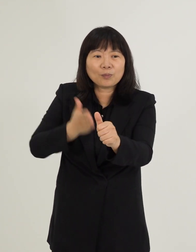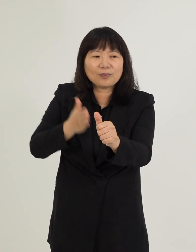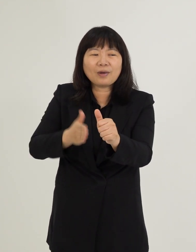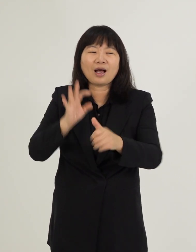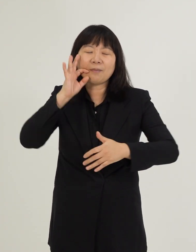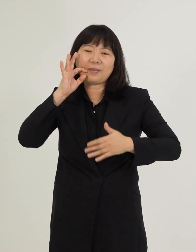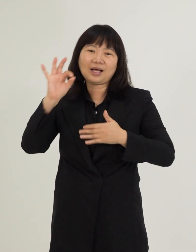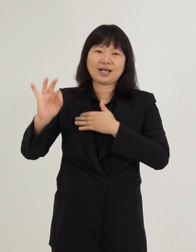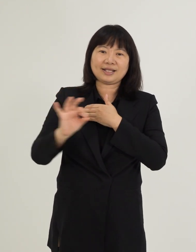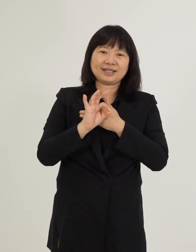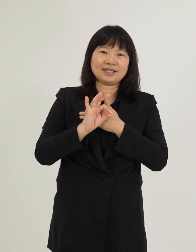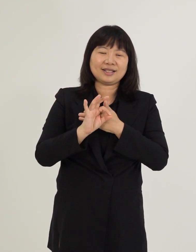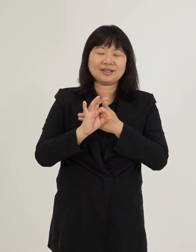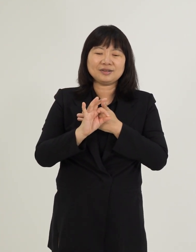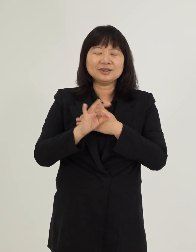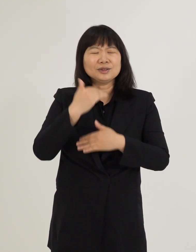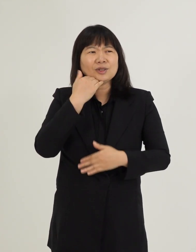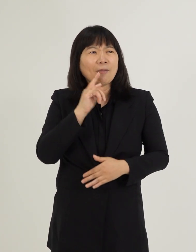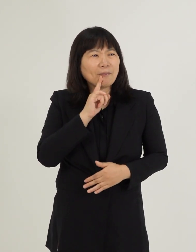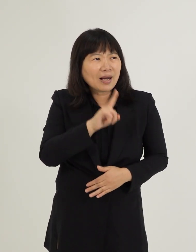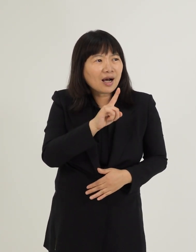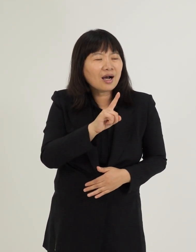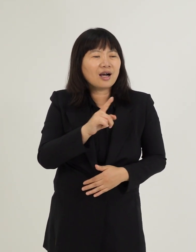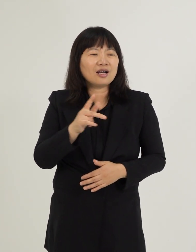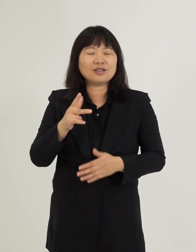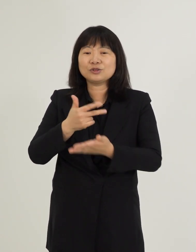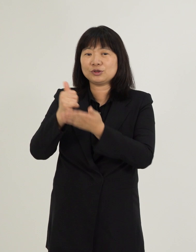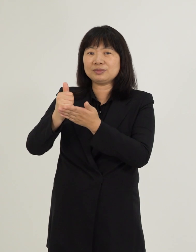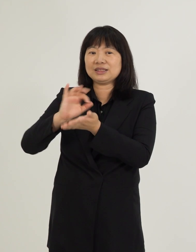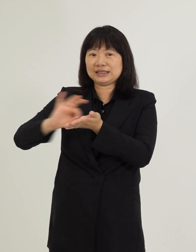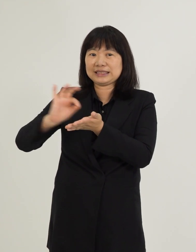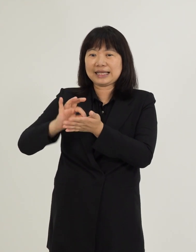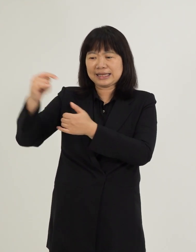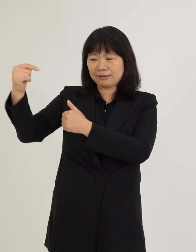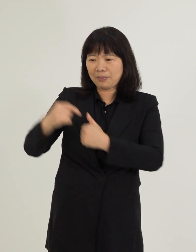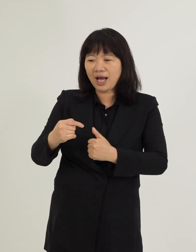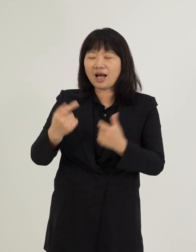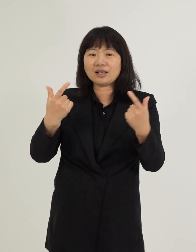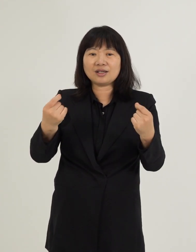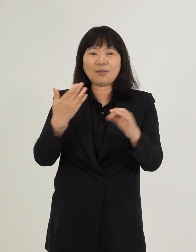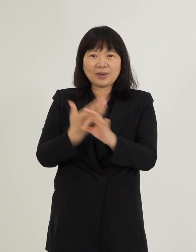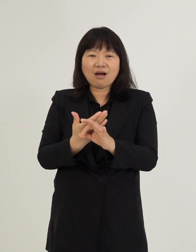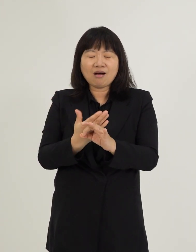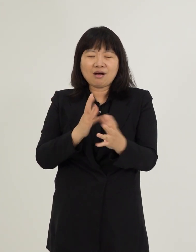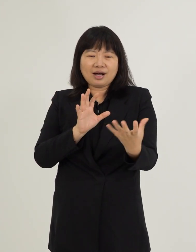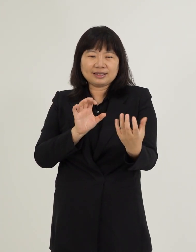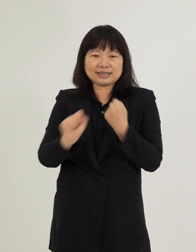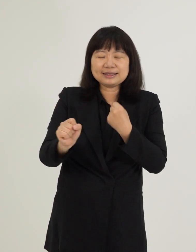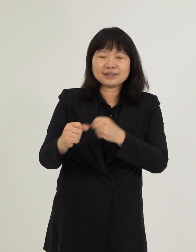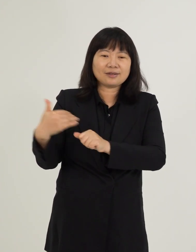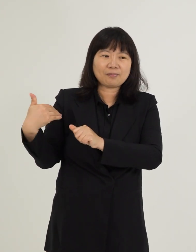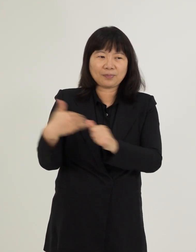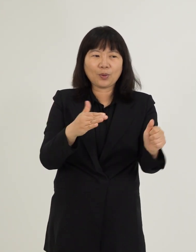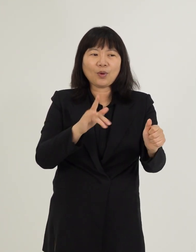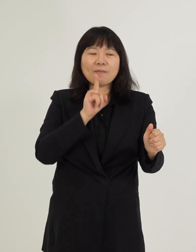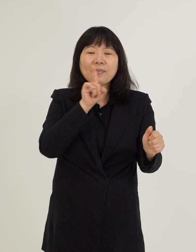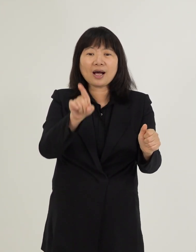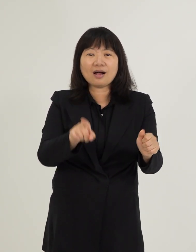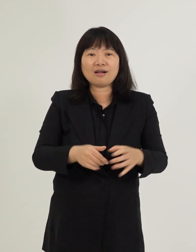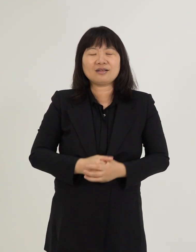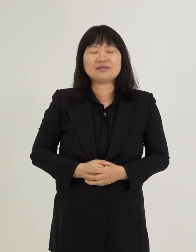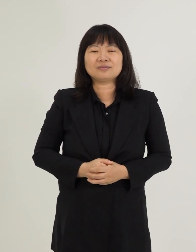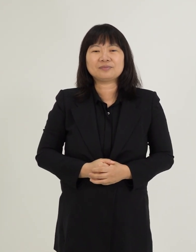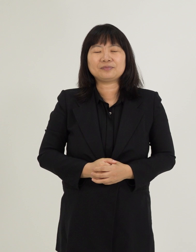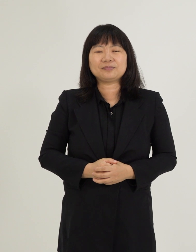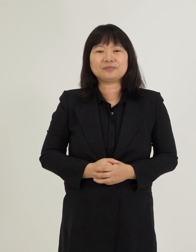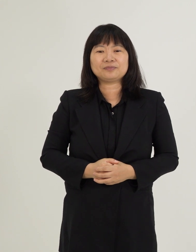만일 누가 무슨 말을 하거든 주가 쓰시겠다 하라 그리하면 즉시 보내리라 하시니, 이 무슨 얘기냐